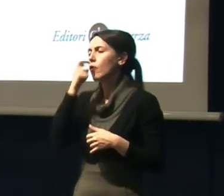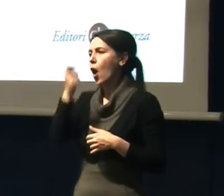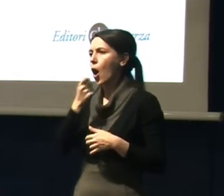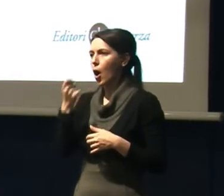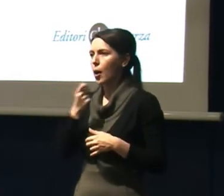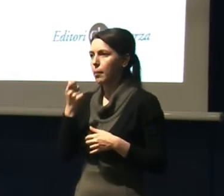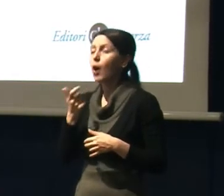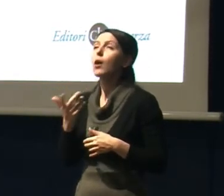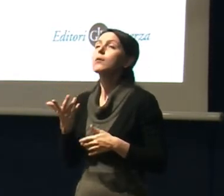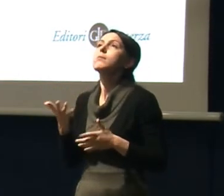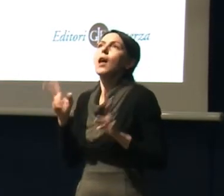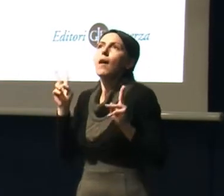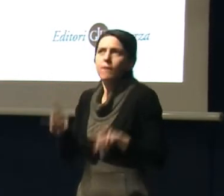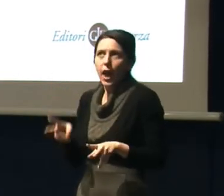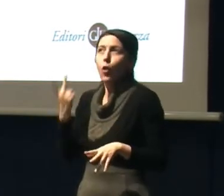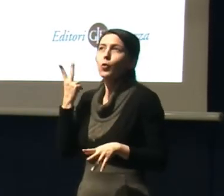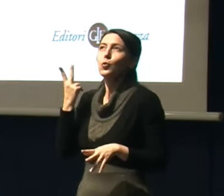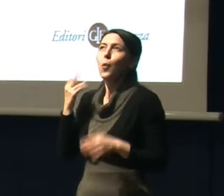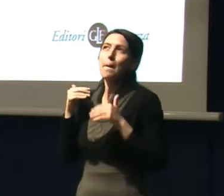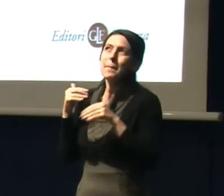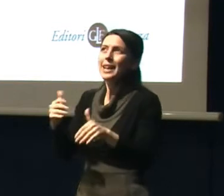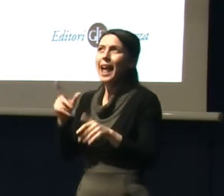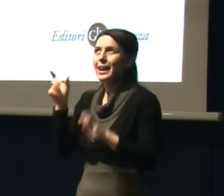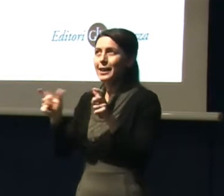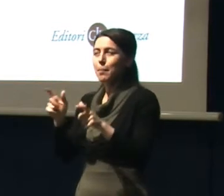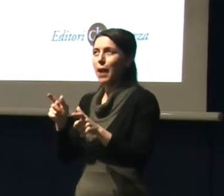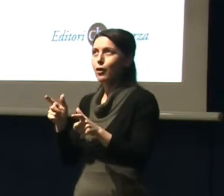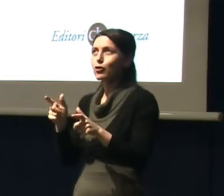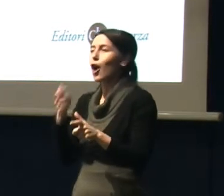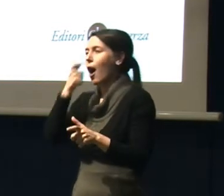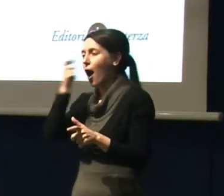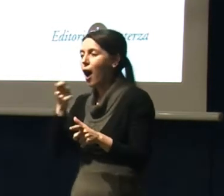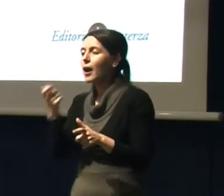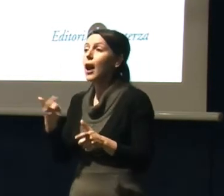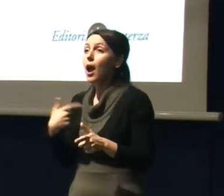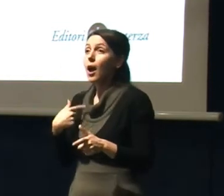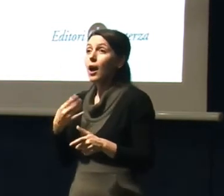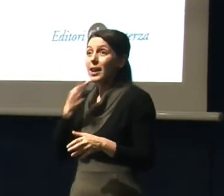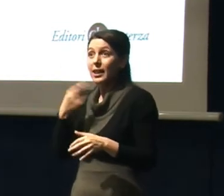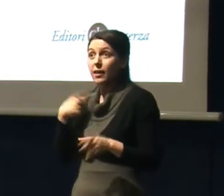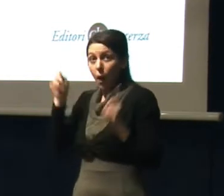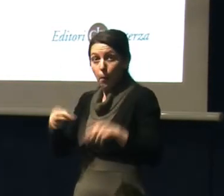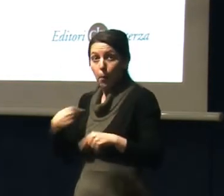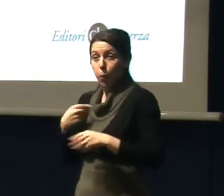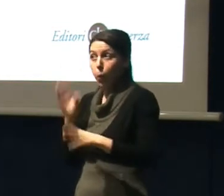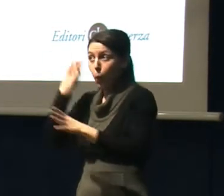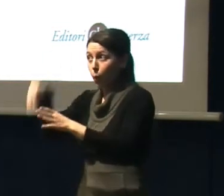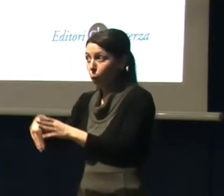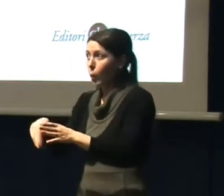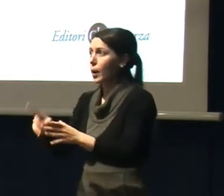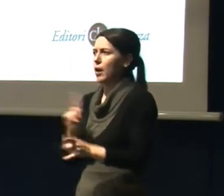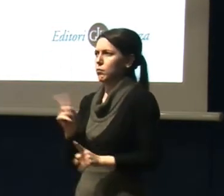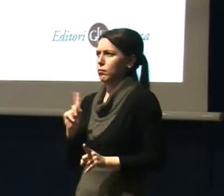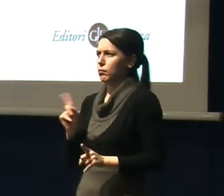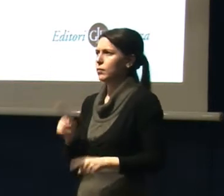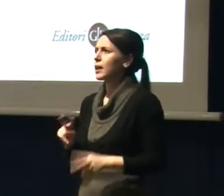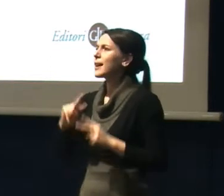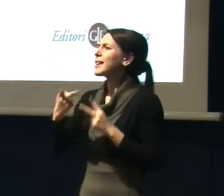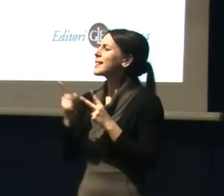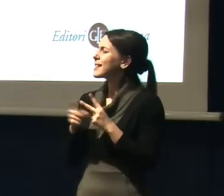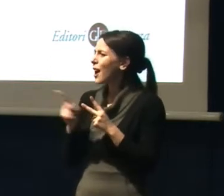fregato due miliardi di persone e io non non penso che debba essere valido per tutti l'assioma di essere su facebook